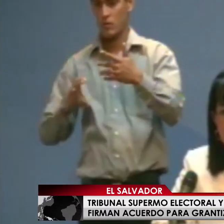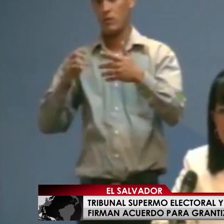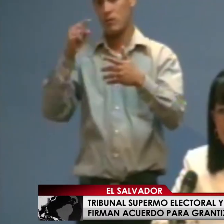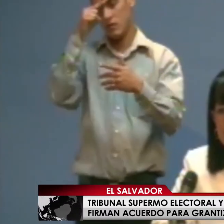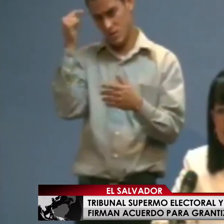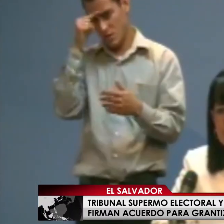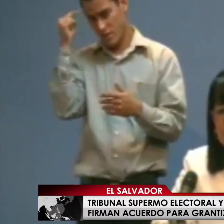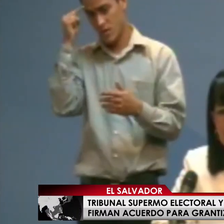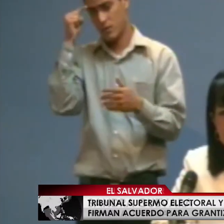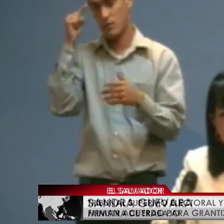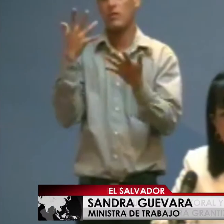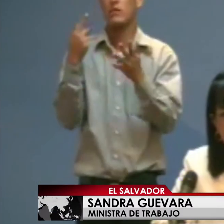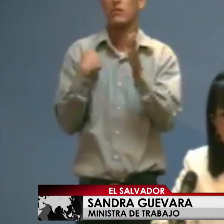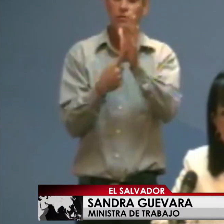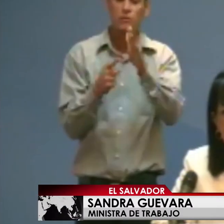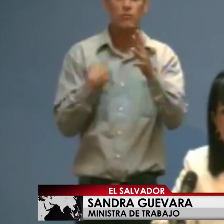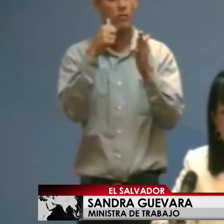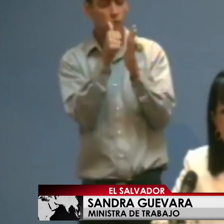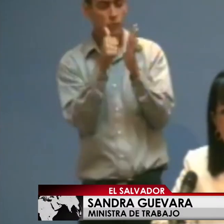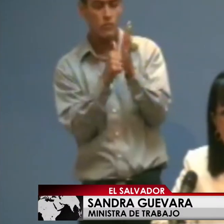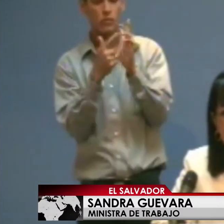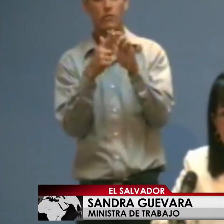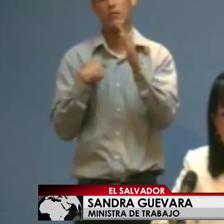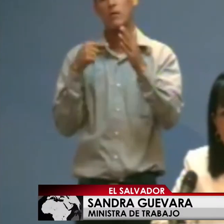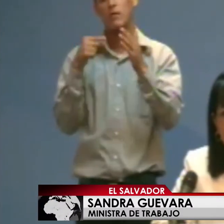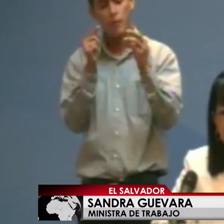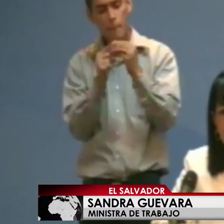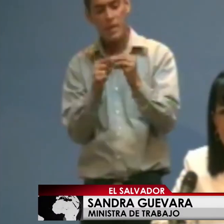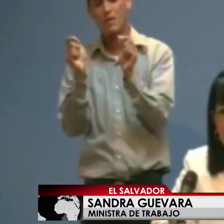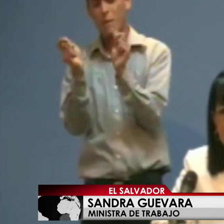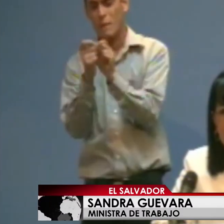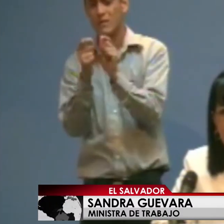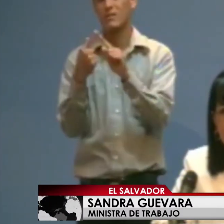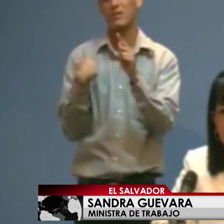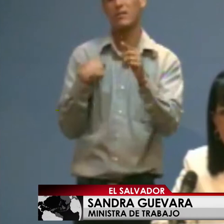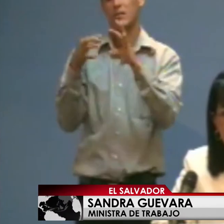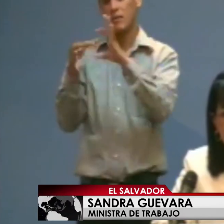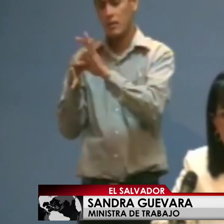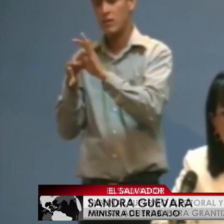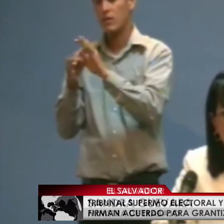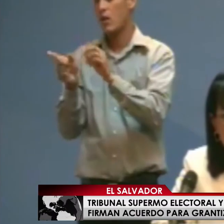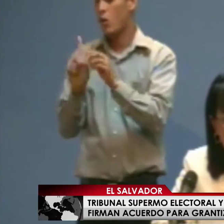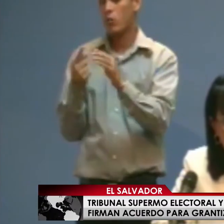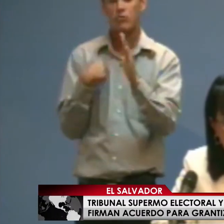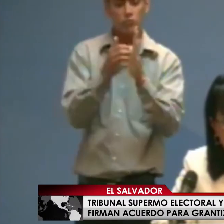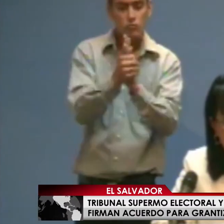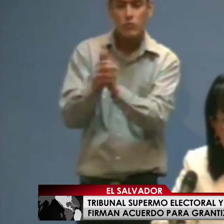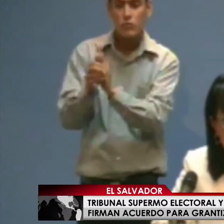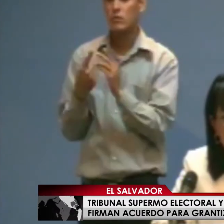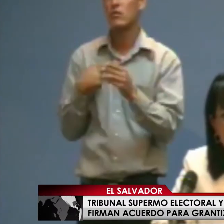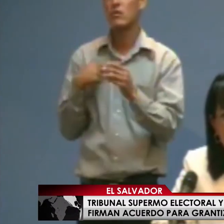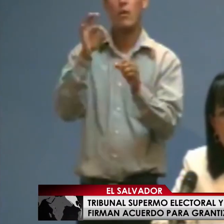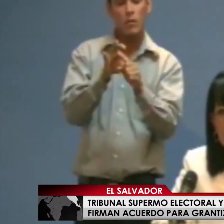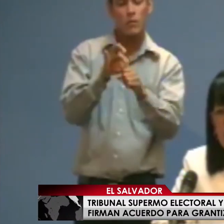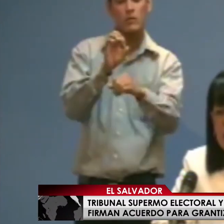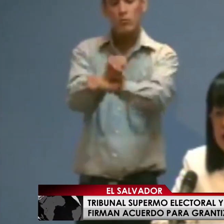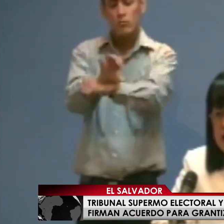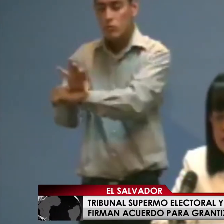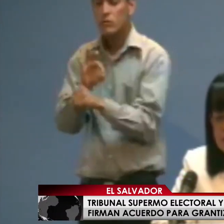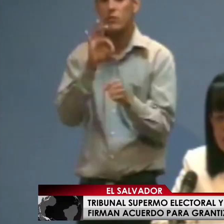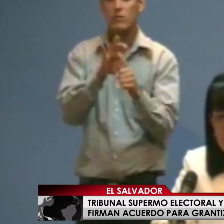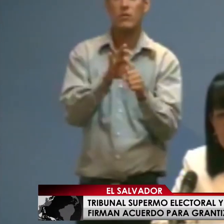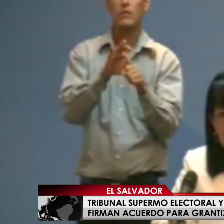Que se establecen mandatos específicos relativos a la no inducción del voto y